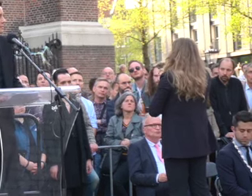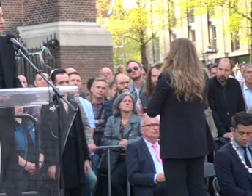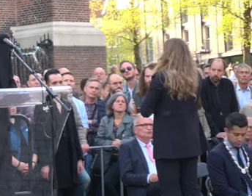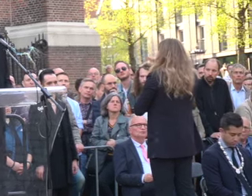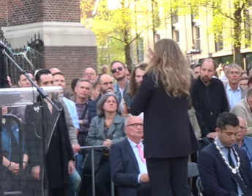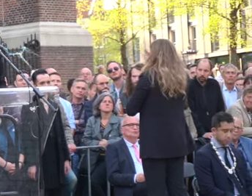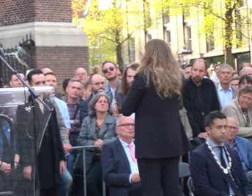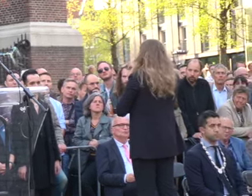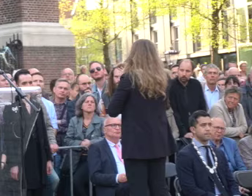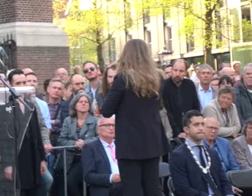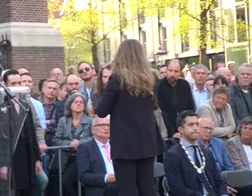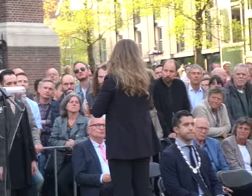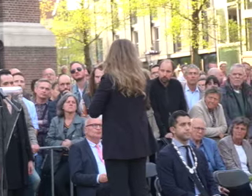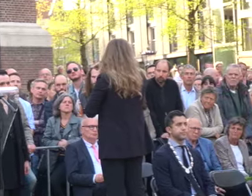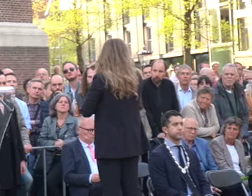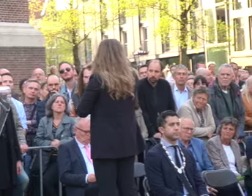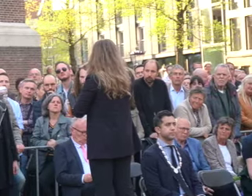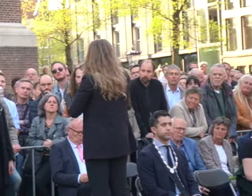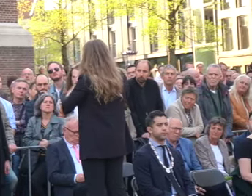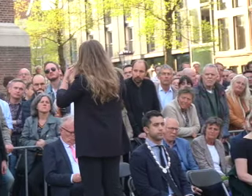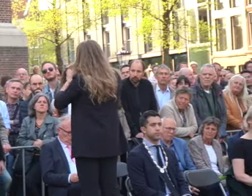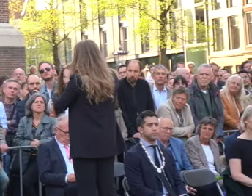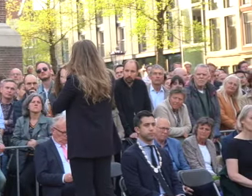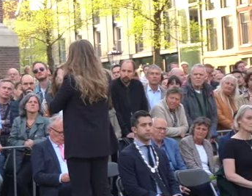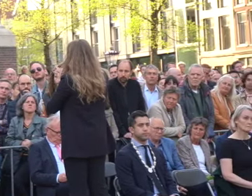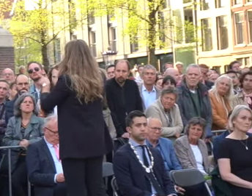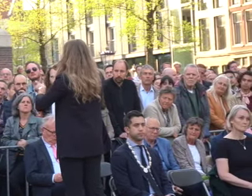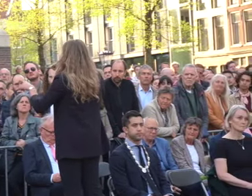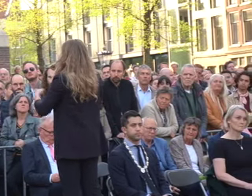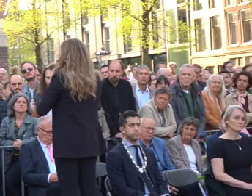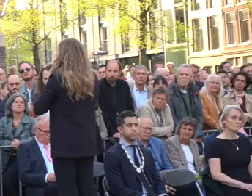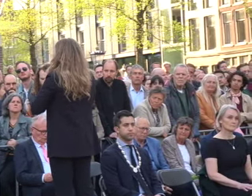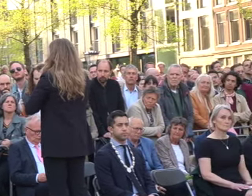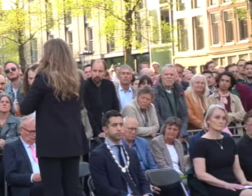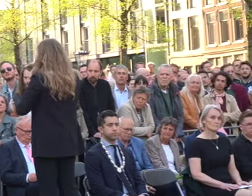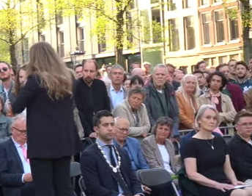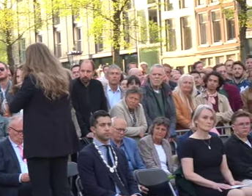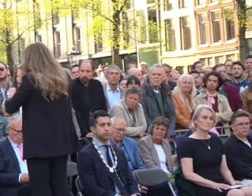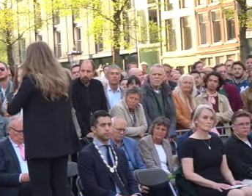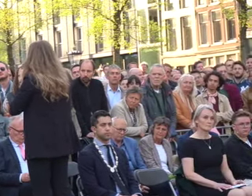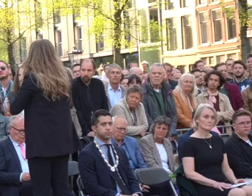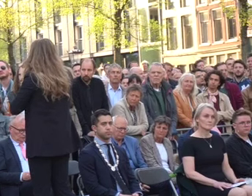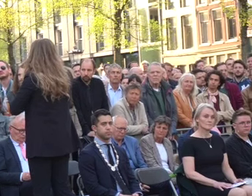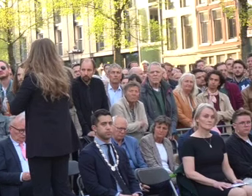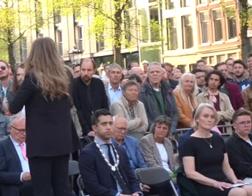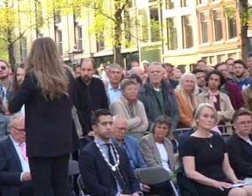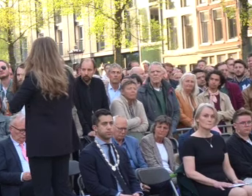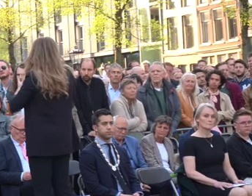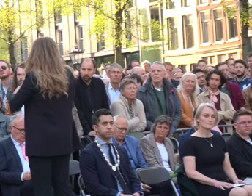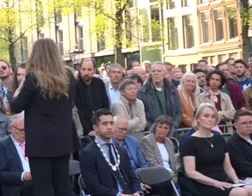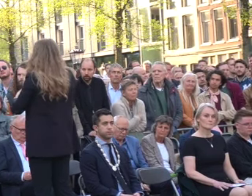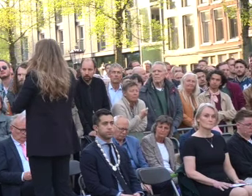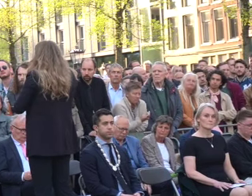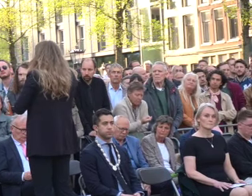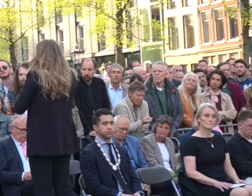leren over wat er gebeurd is. Dat docenten bang zijn om te praten over wat er gebeurd is, of dat een enkeling